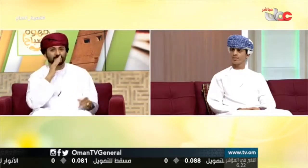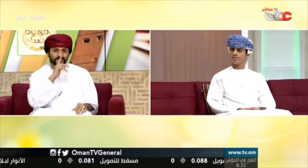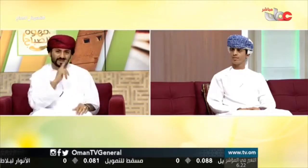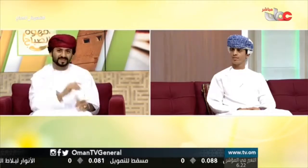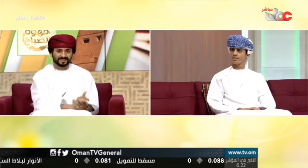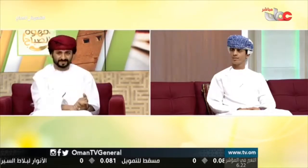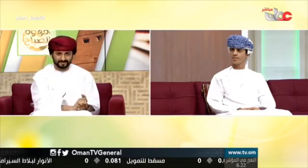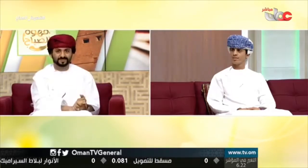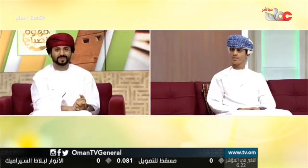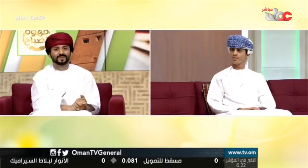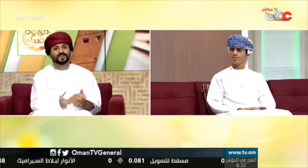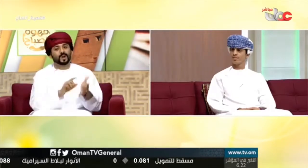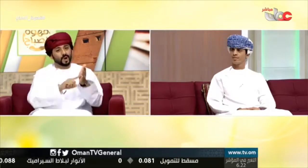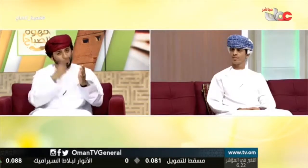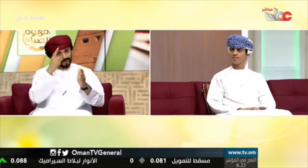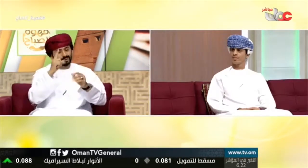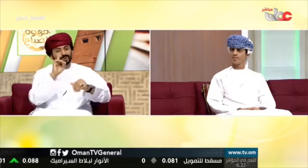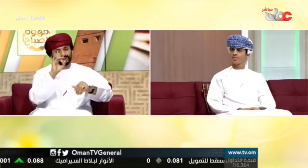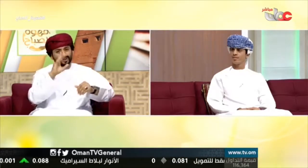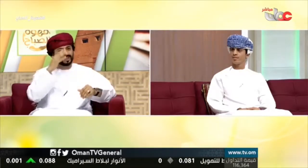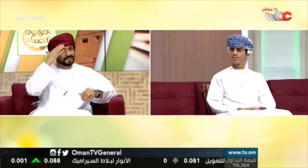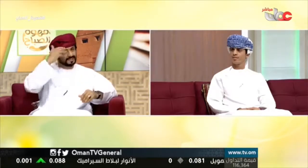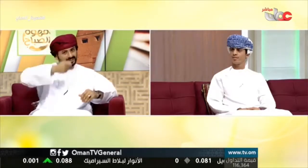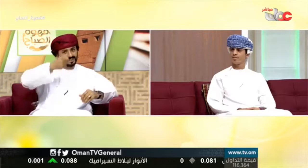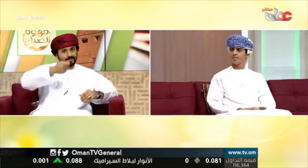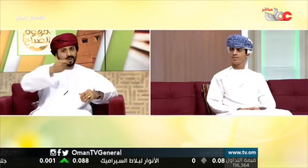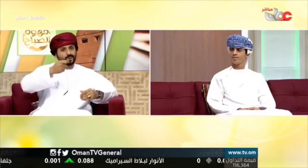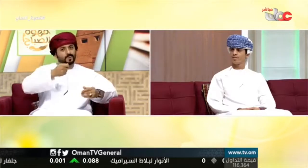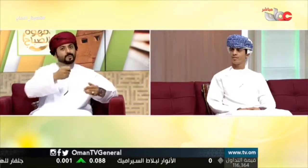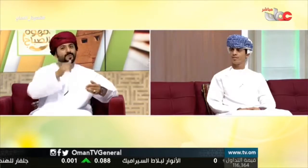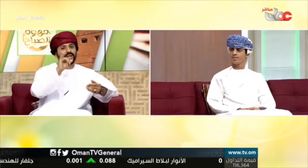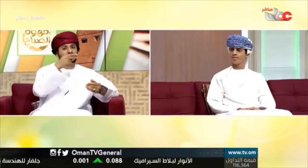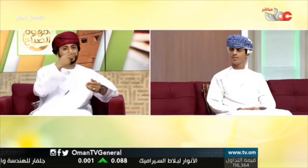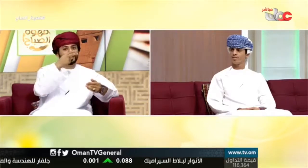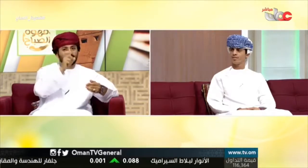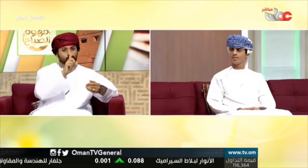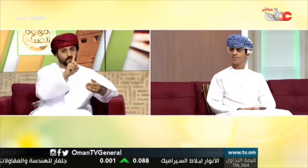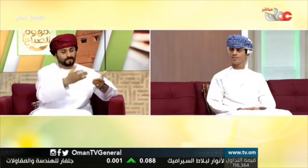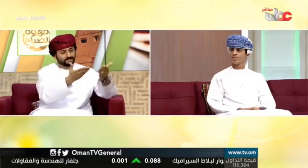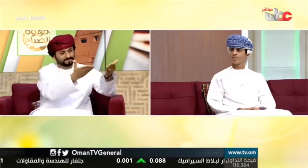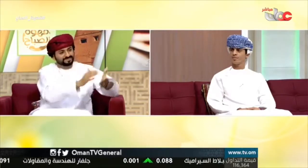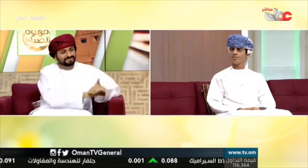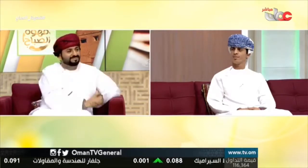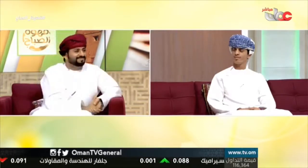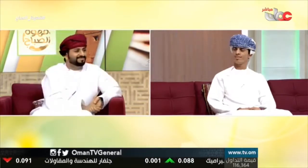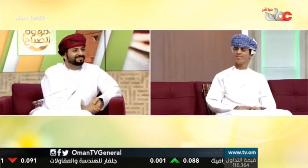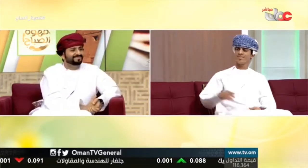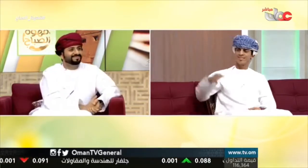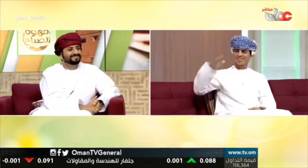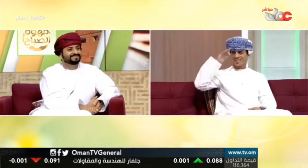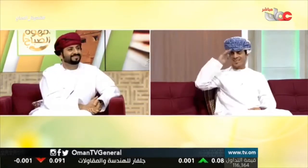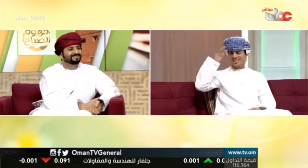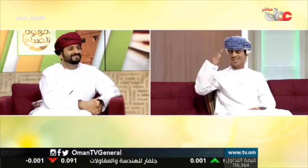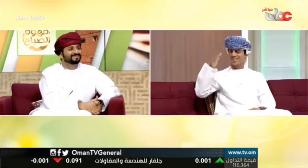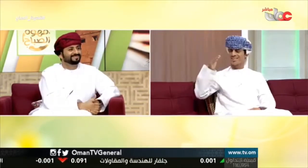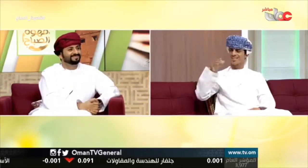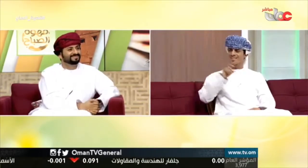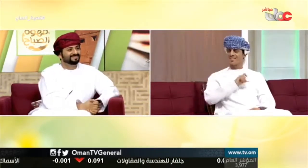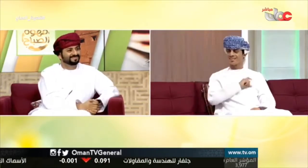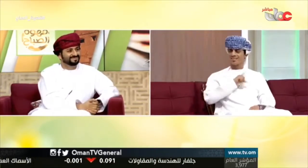نستوضحها من الأخ يعرب. وأول شيء نرحب بيعرب. السلام عليكم. السلام